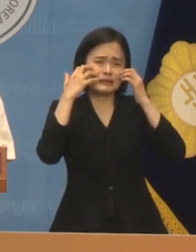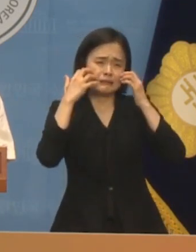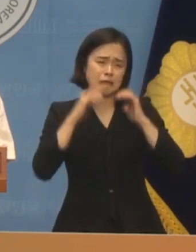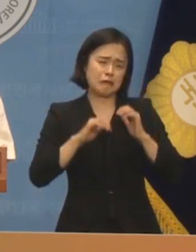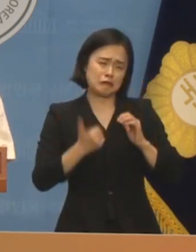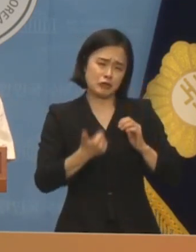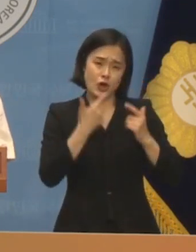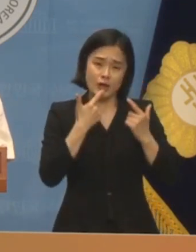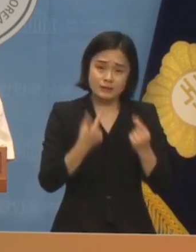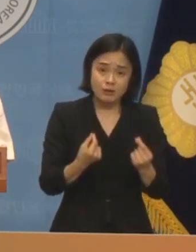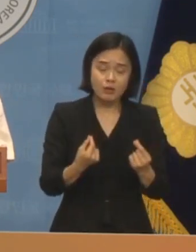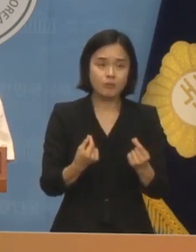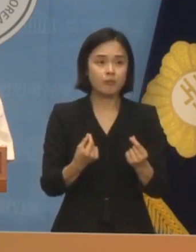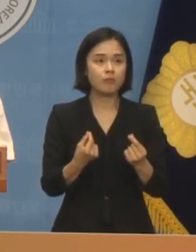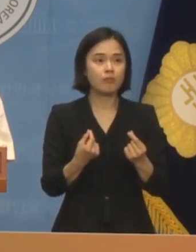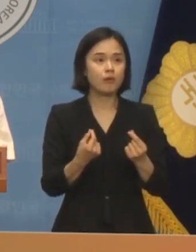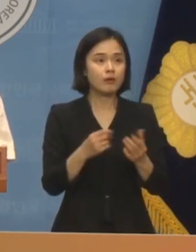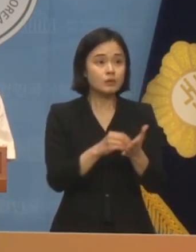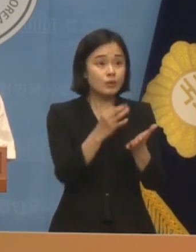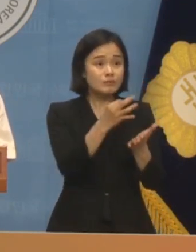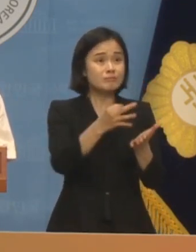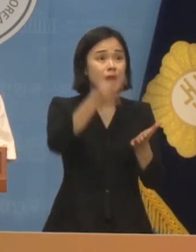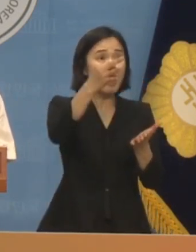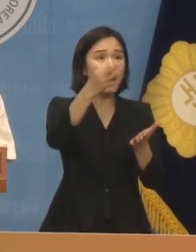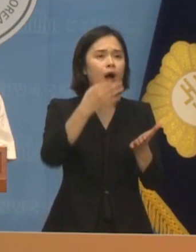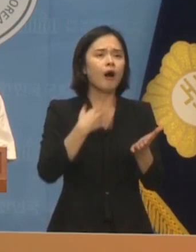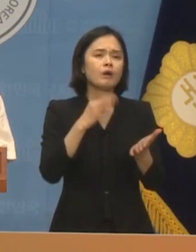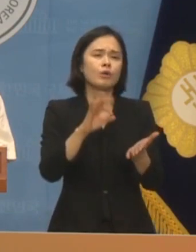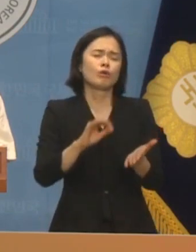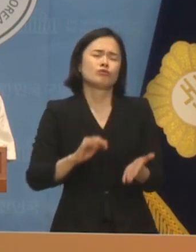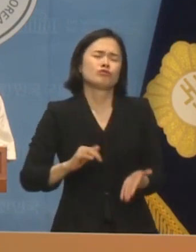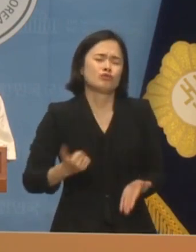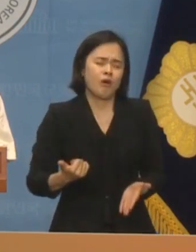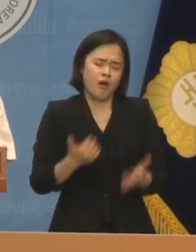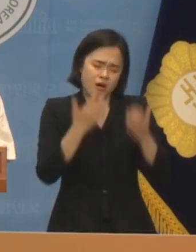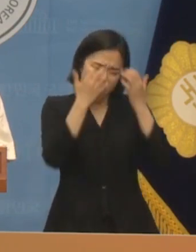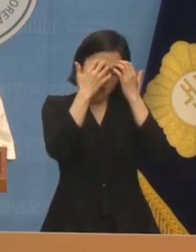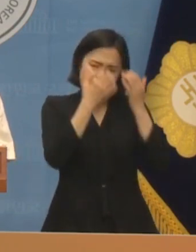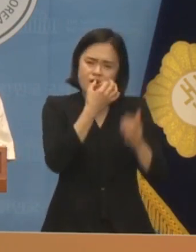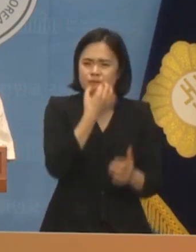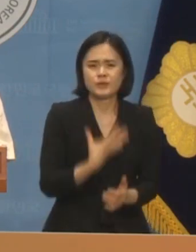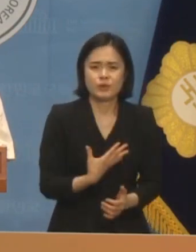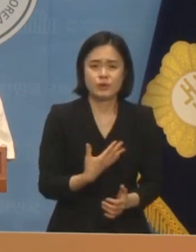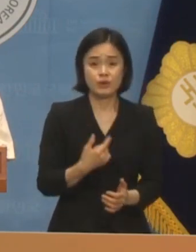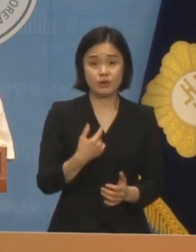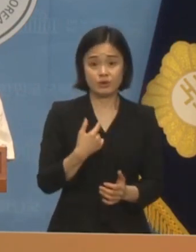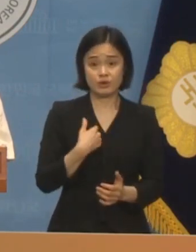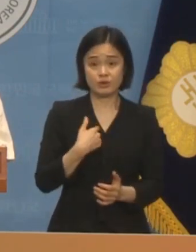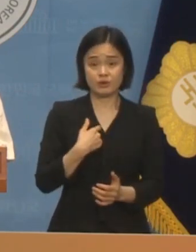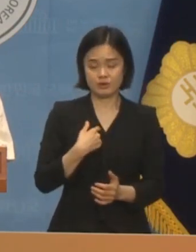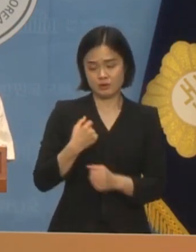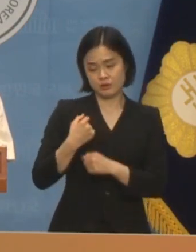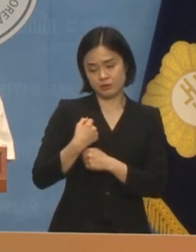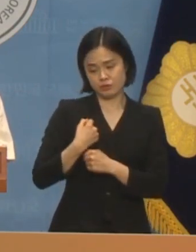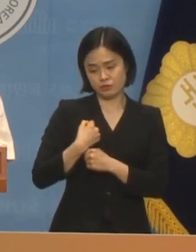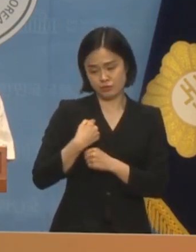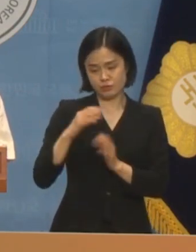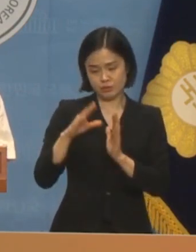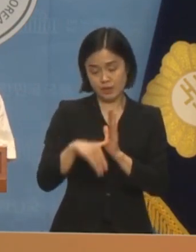청년들의 숨통을 턱 막히게 합니다. 저는 군 적금으로 돈을 모아서 등록금을 납부한 경험이